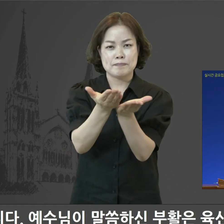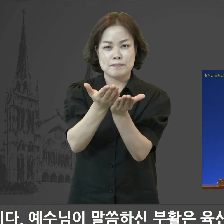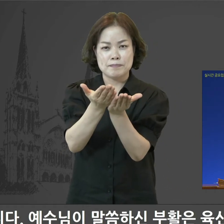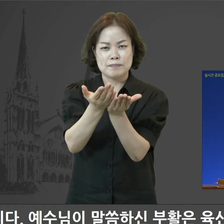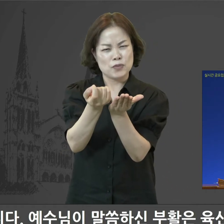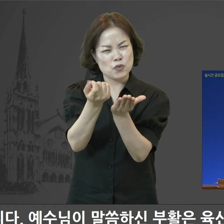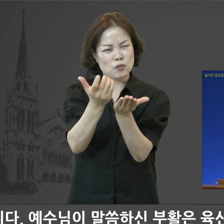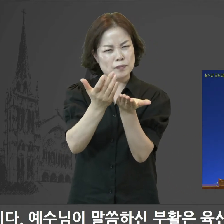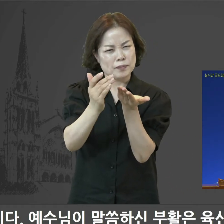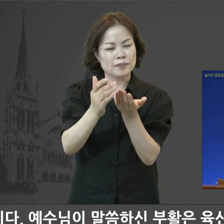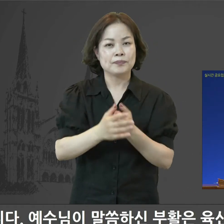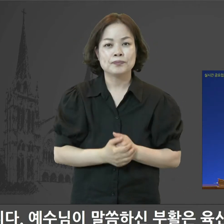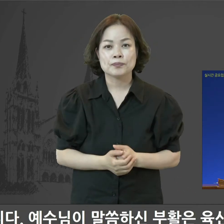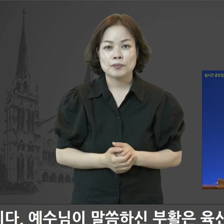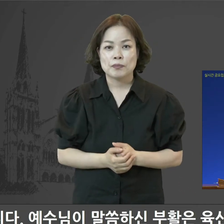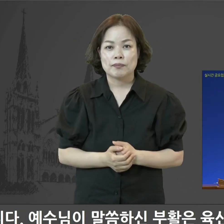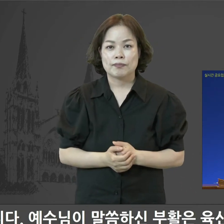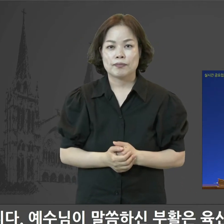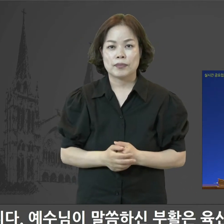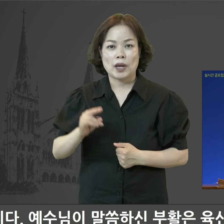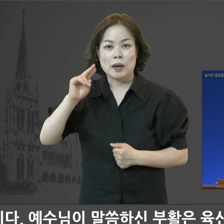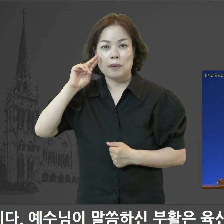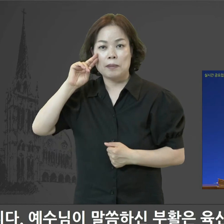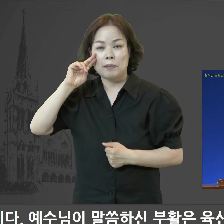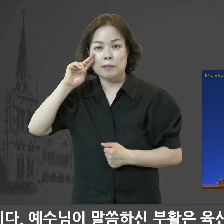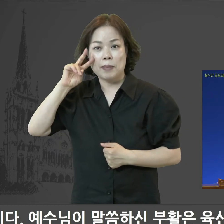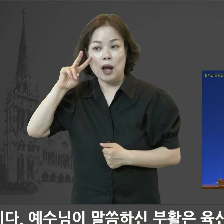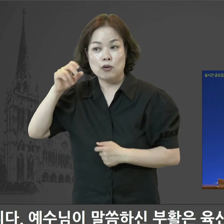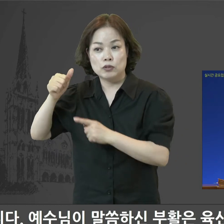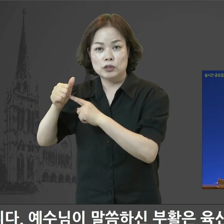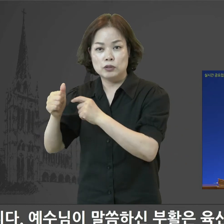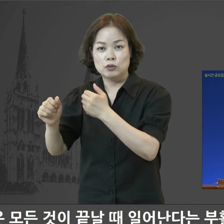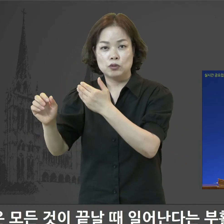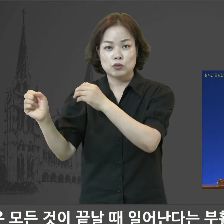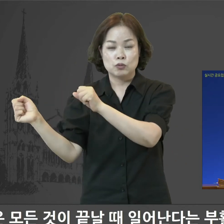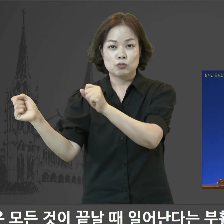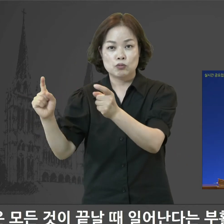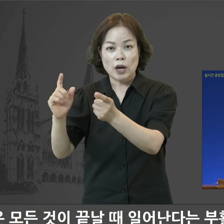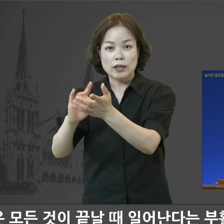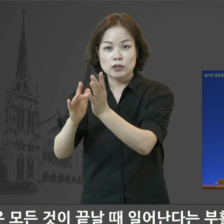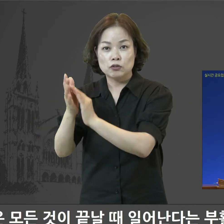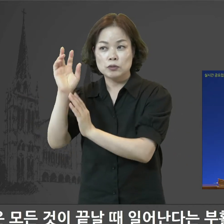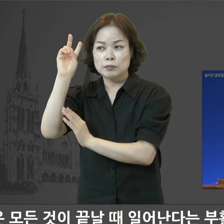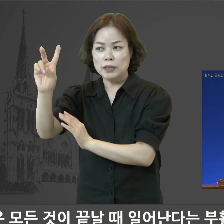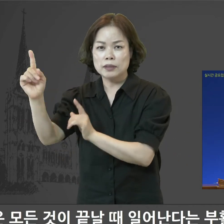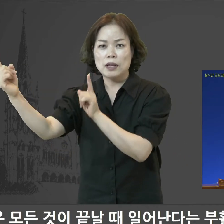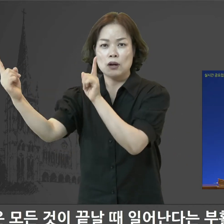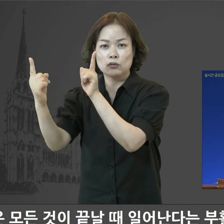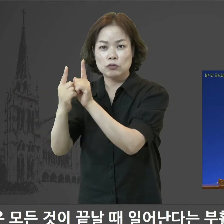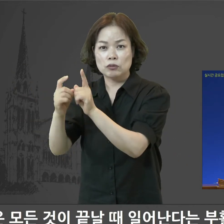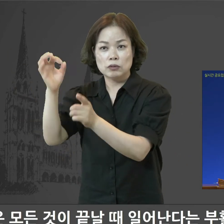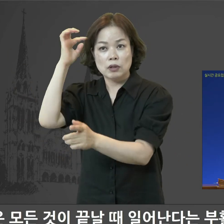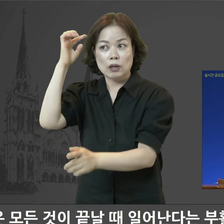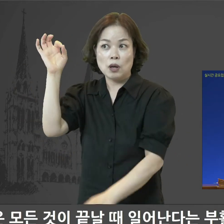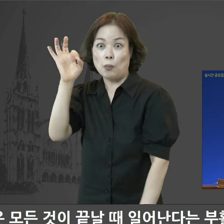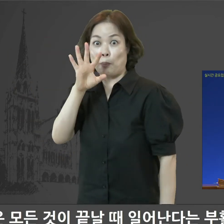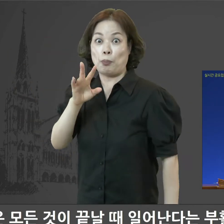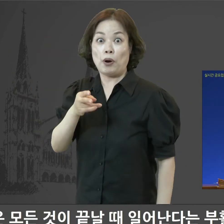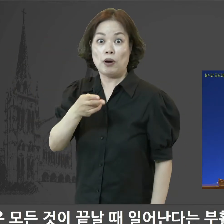다만 바울이 바리새파였기 때문에 부활하신 예수님을 만나고도 기절하지 않았습니다. 아마